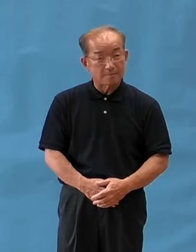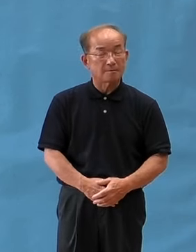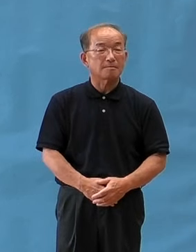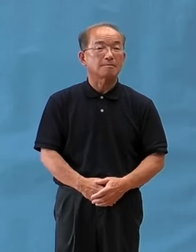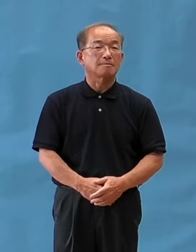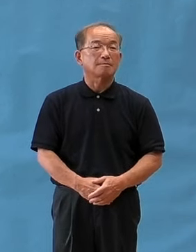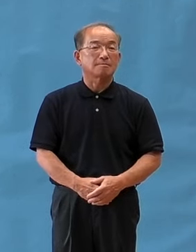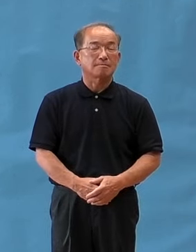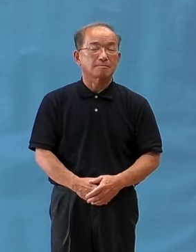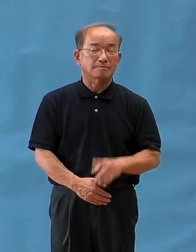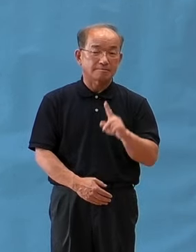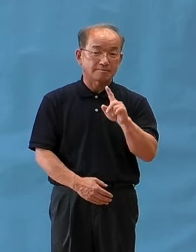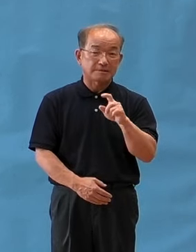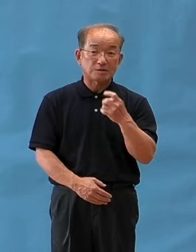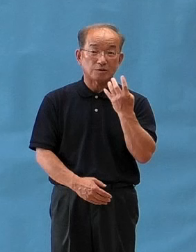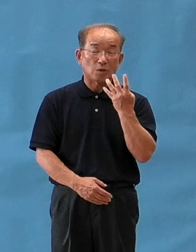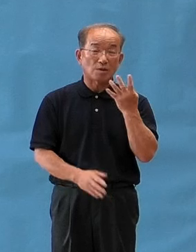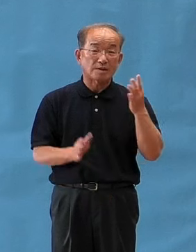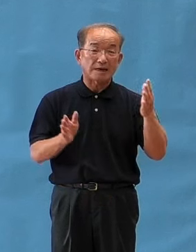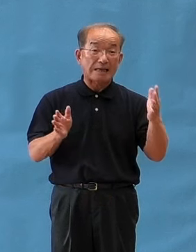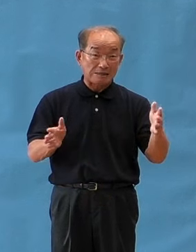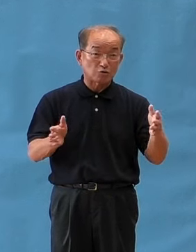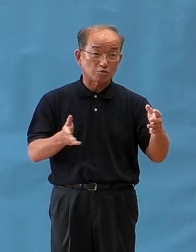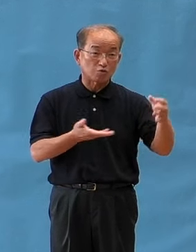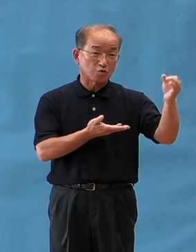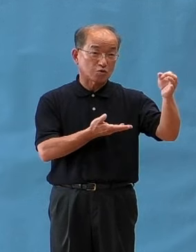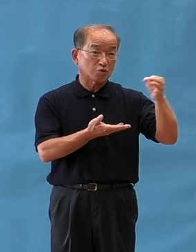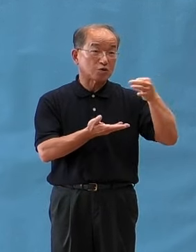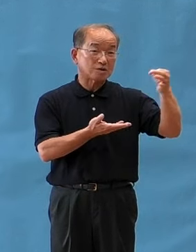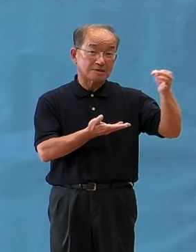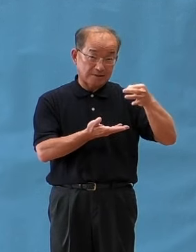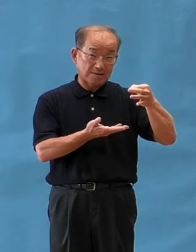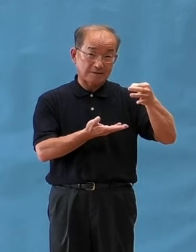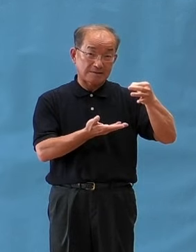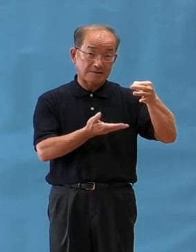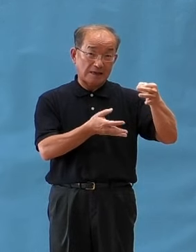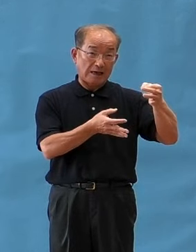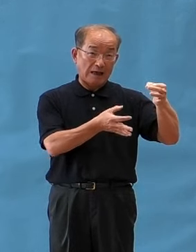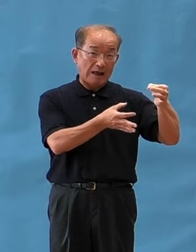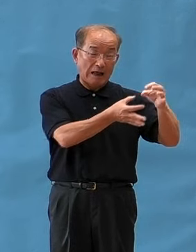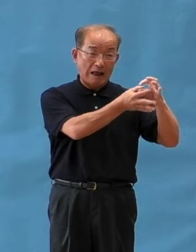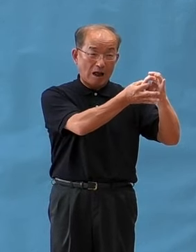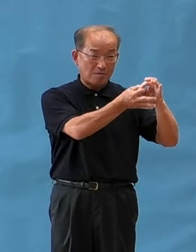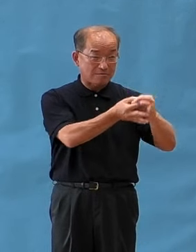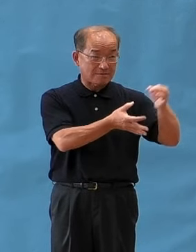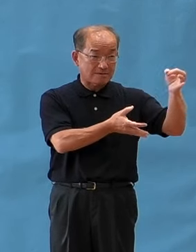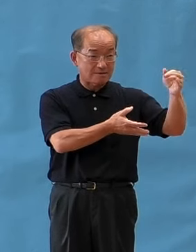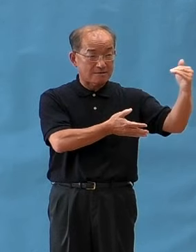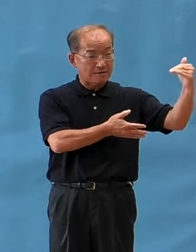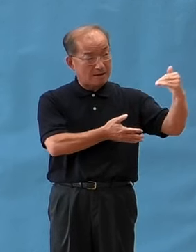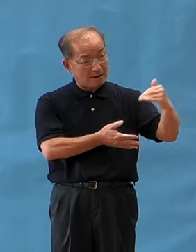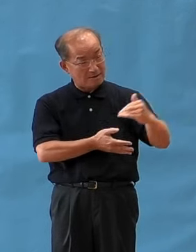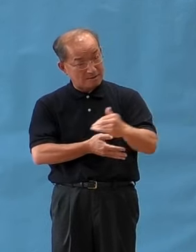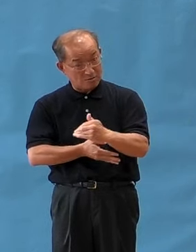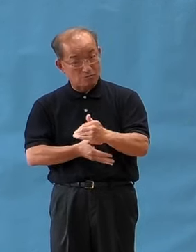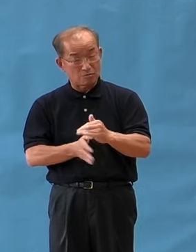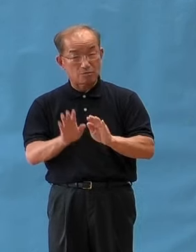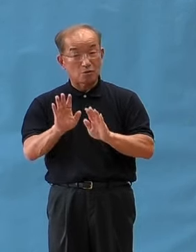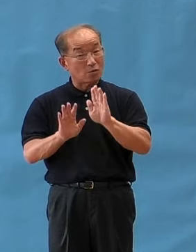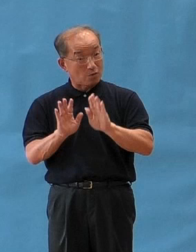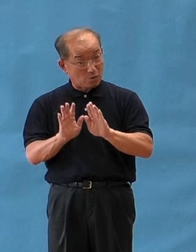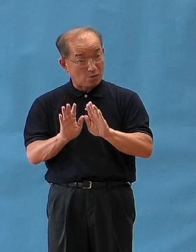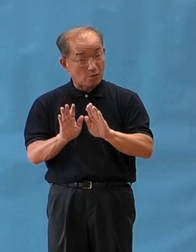24ヶ月実質賃金が下がってる。そんな中で、いわゆる裏金問題が出て